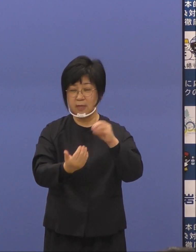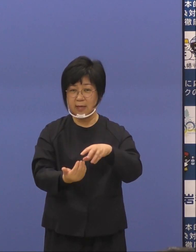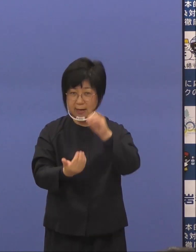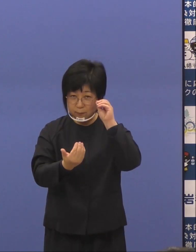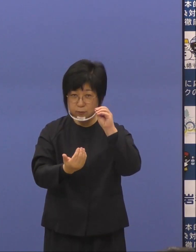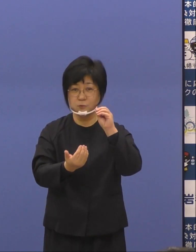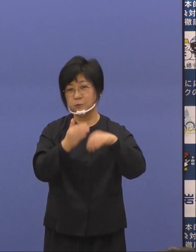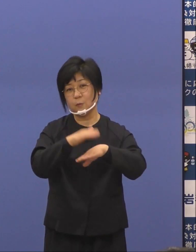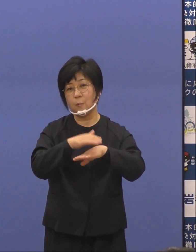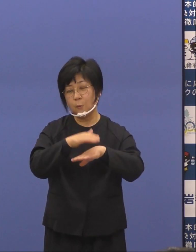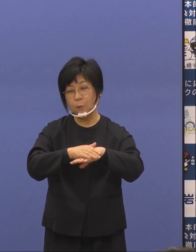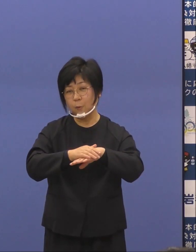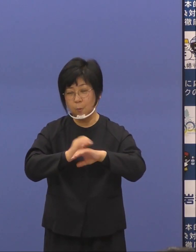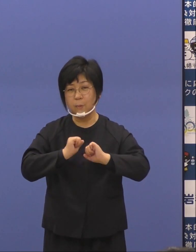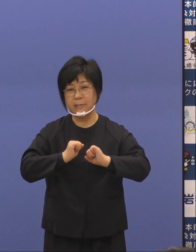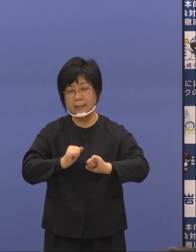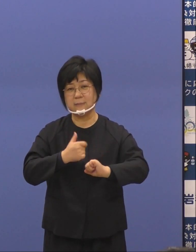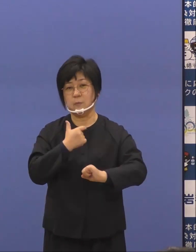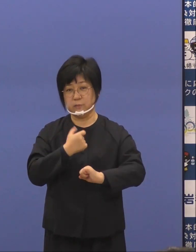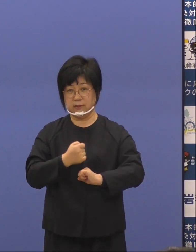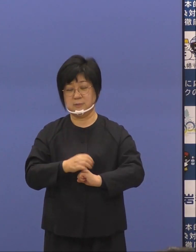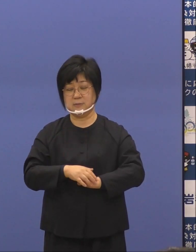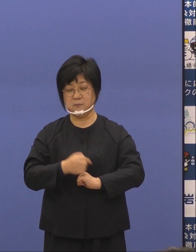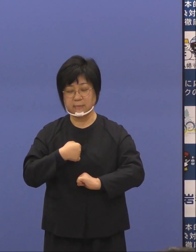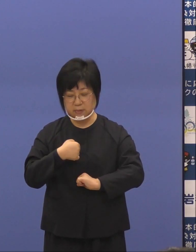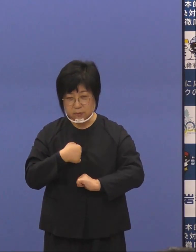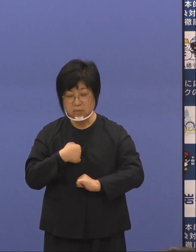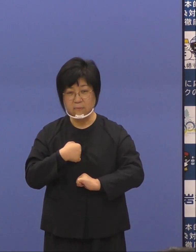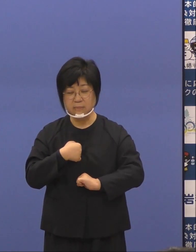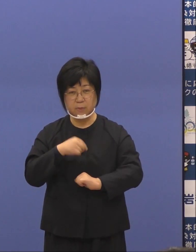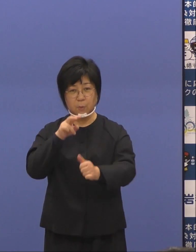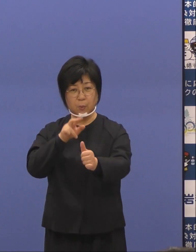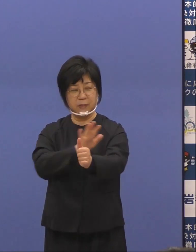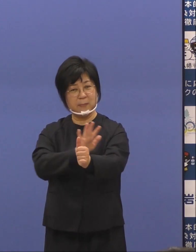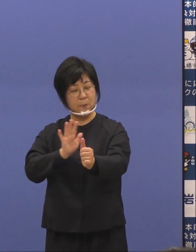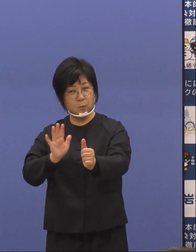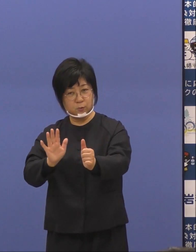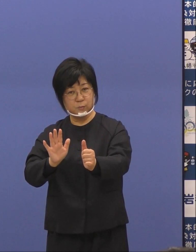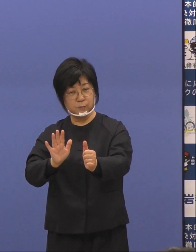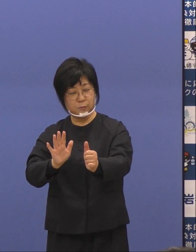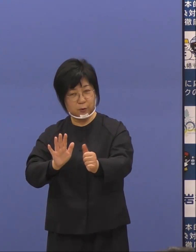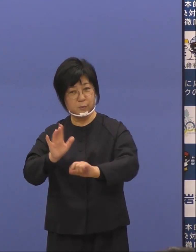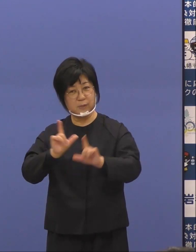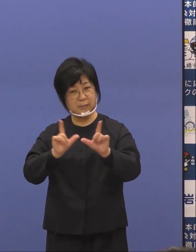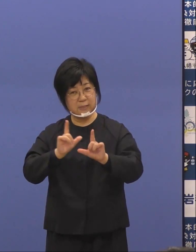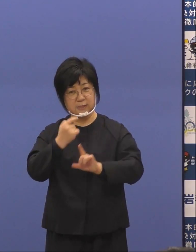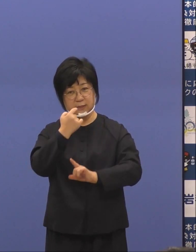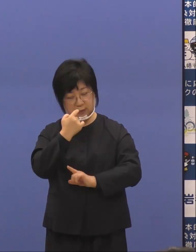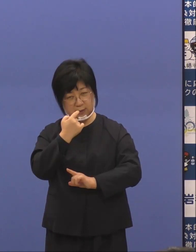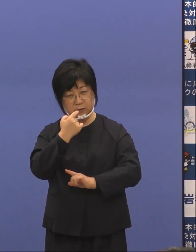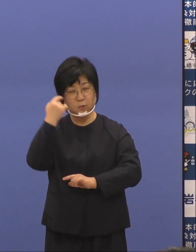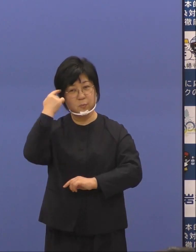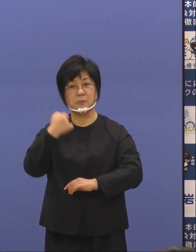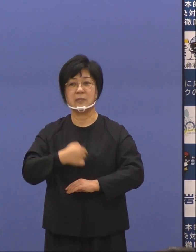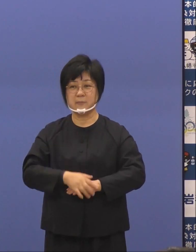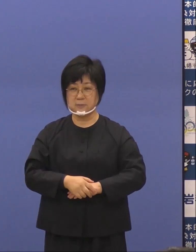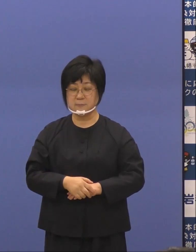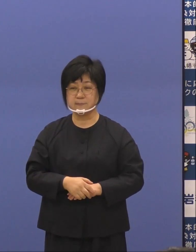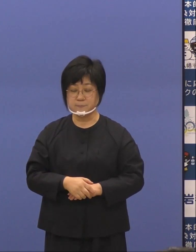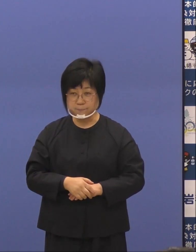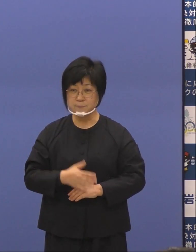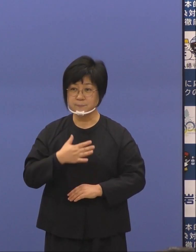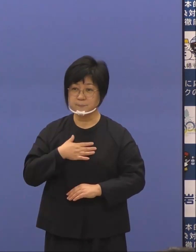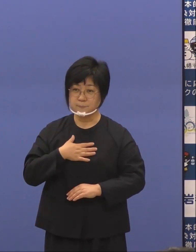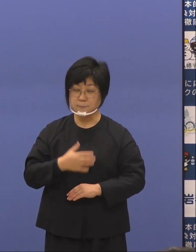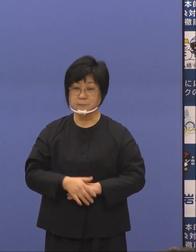やっていただくべき状況で、私としてはそれをこう見守るスタンスかなと思っております。 その